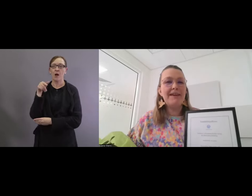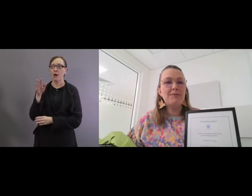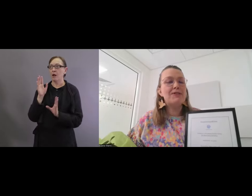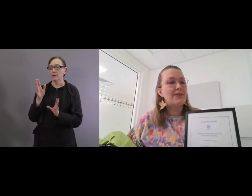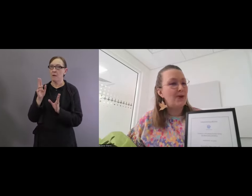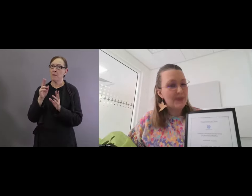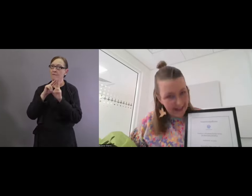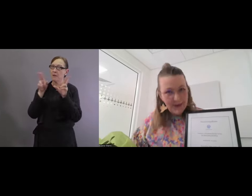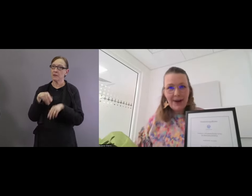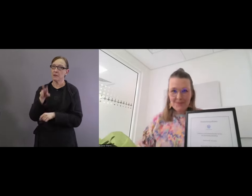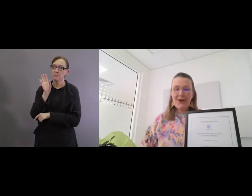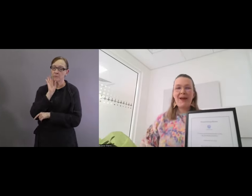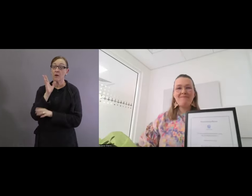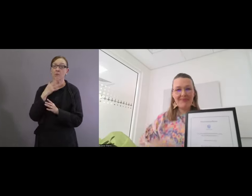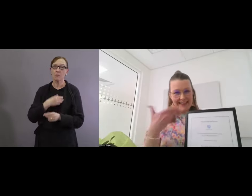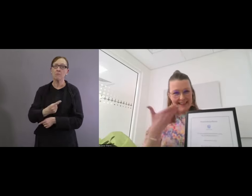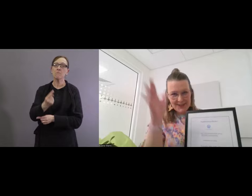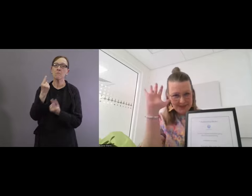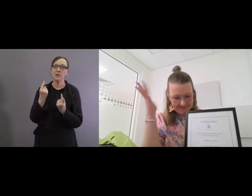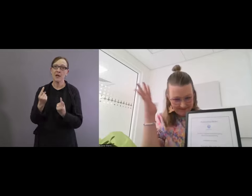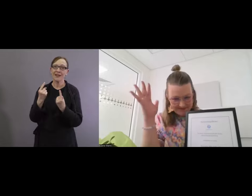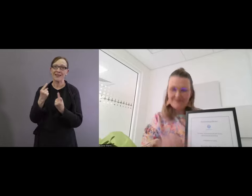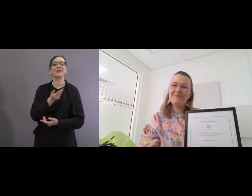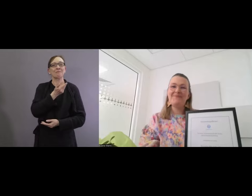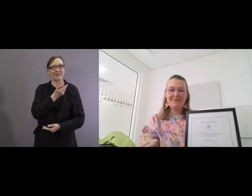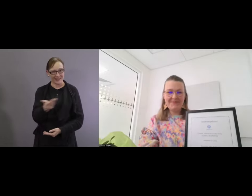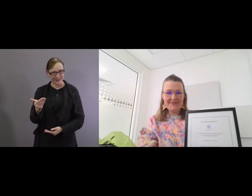mielenkiintoinen webinaari myöskin. On ollut ilo olla mukana. Kiitos.